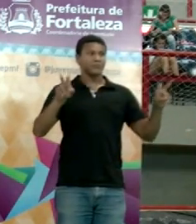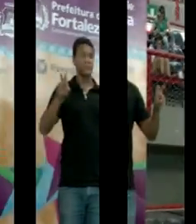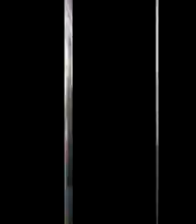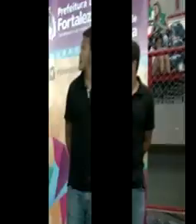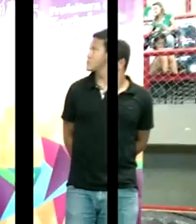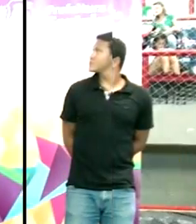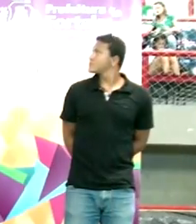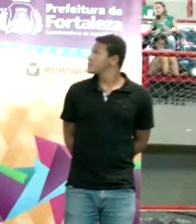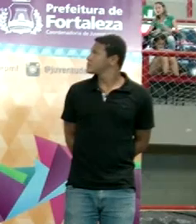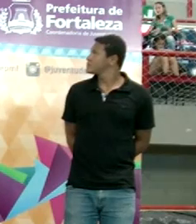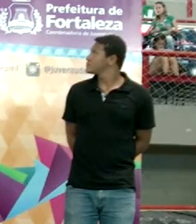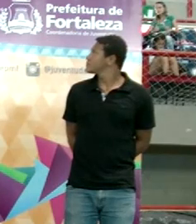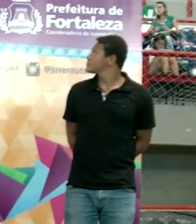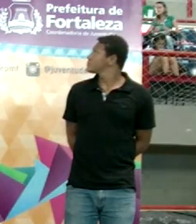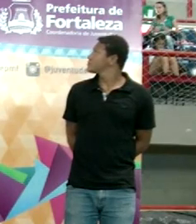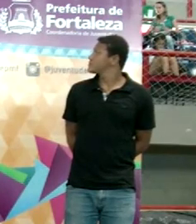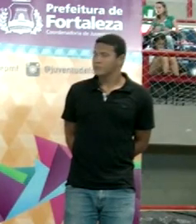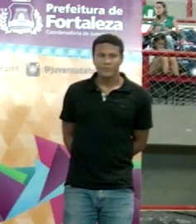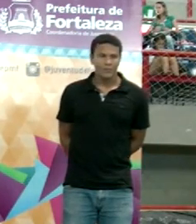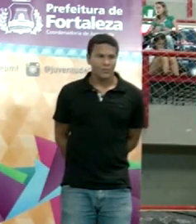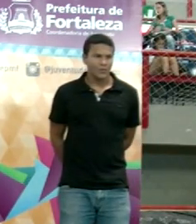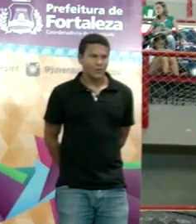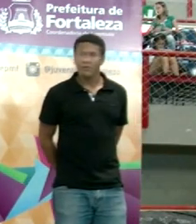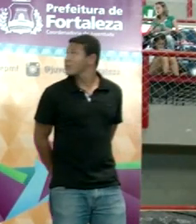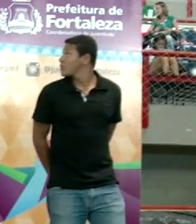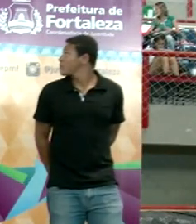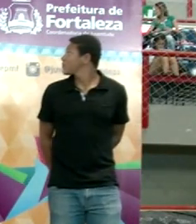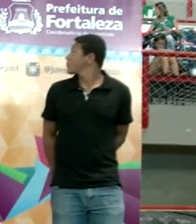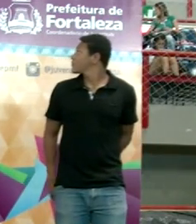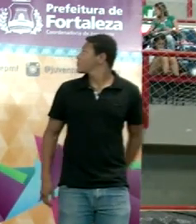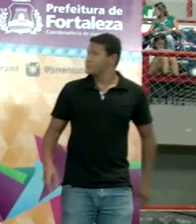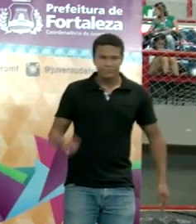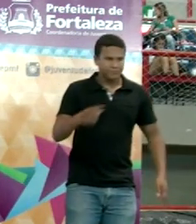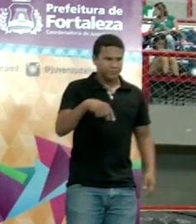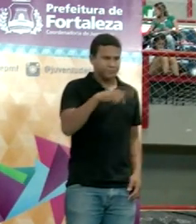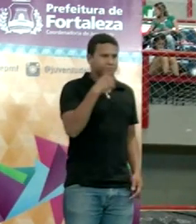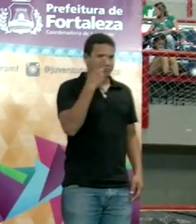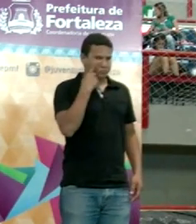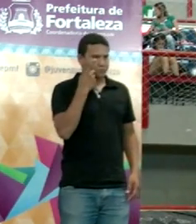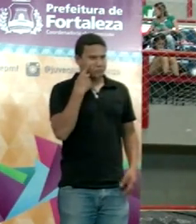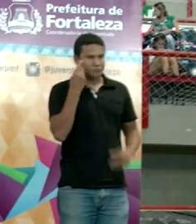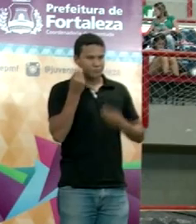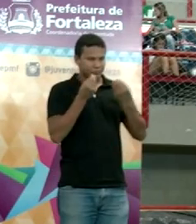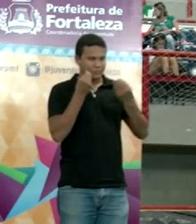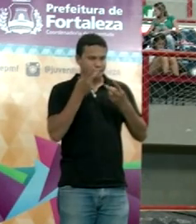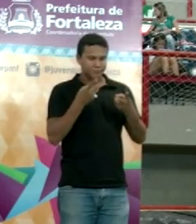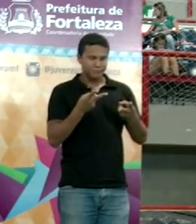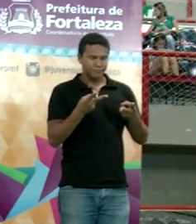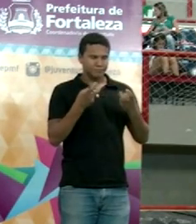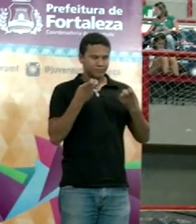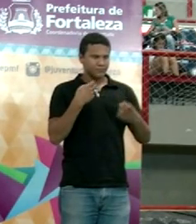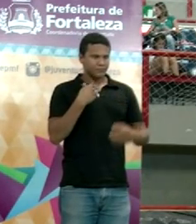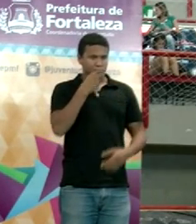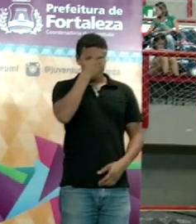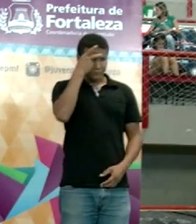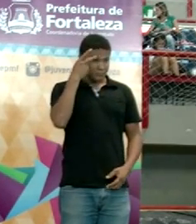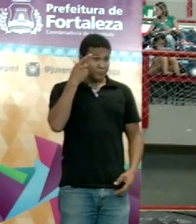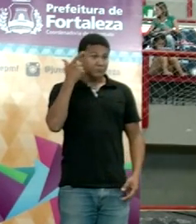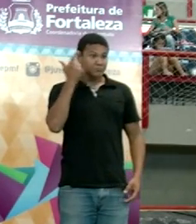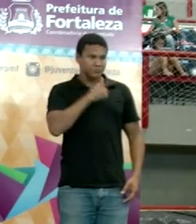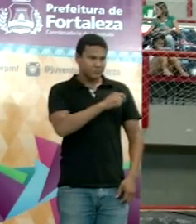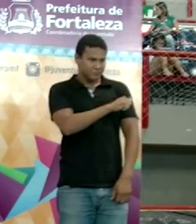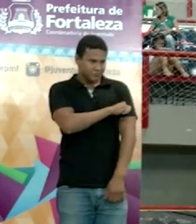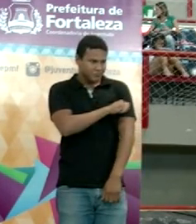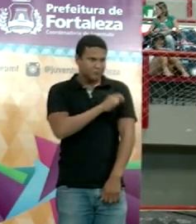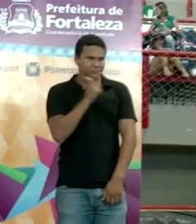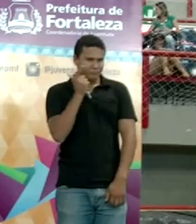acerta a questão. Vocês vão ver como vale a pena a gente prestar atenção na aula, né? O aluno que está prestando atenção, ele está